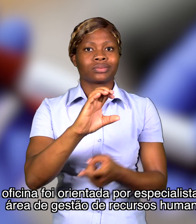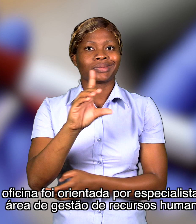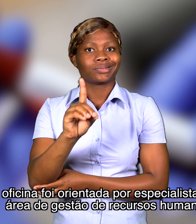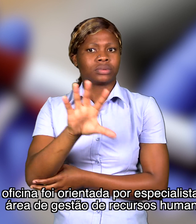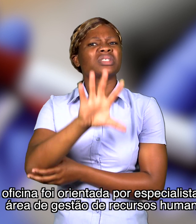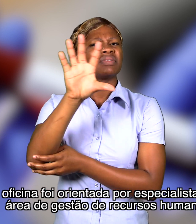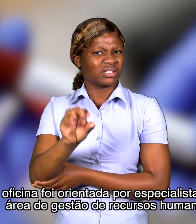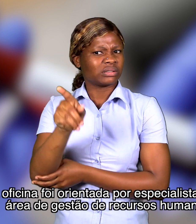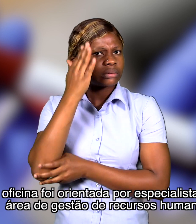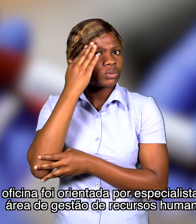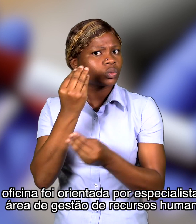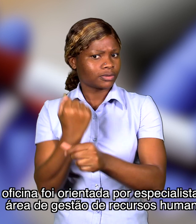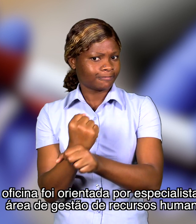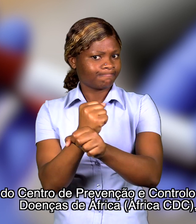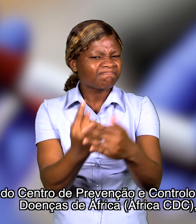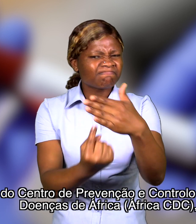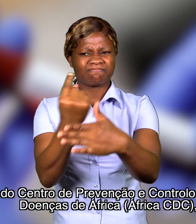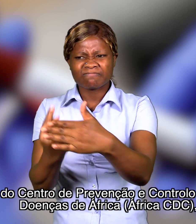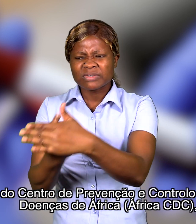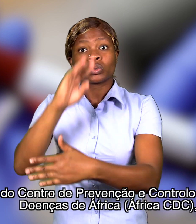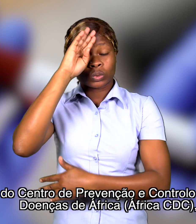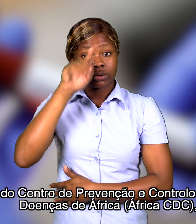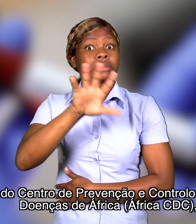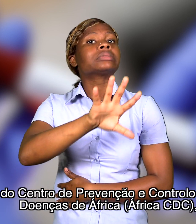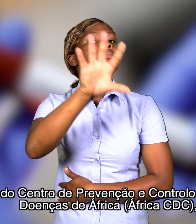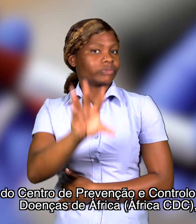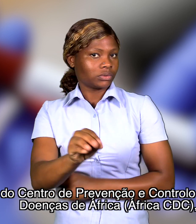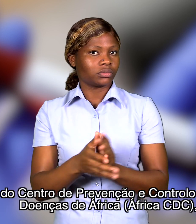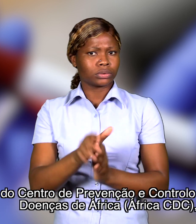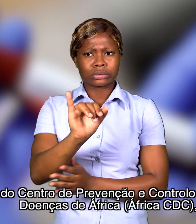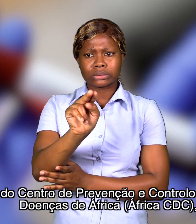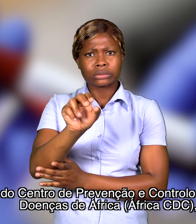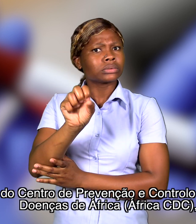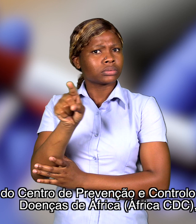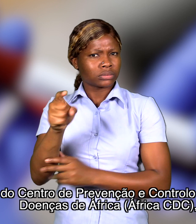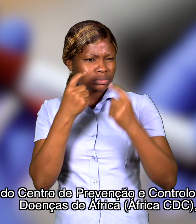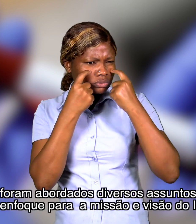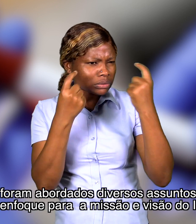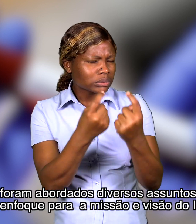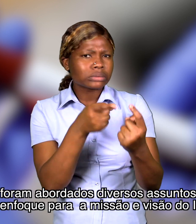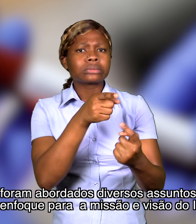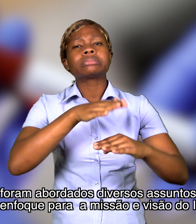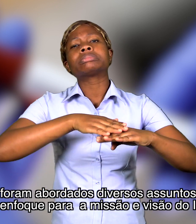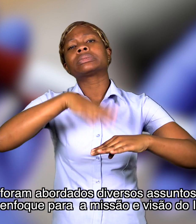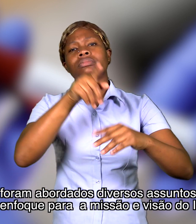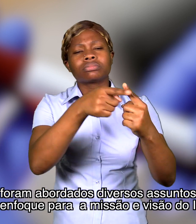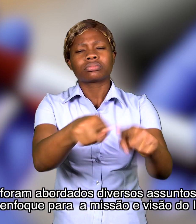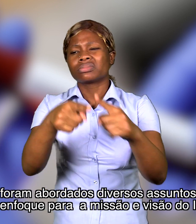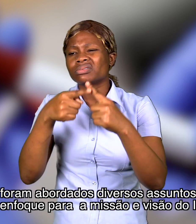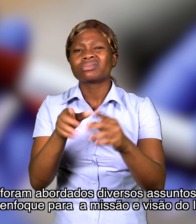da área de gestão de recursos humanos do Centro de Prevenção e Controlo de Doenças de África e foram abordados diversos assuntos